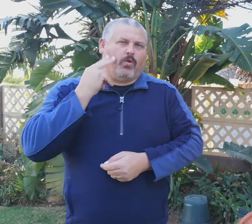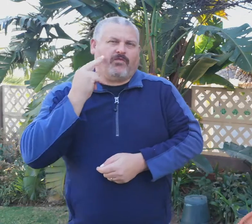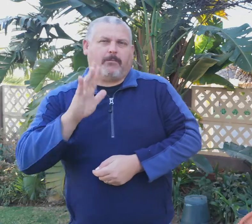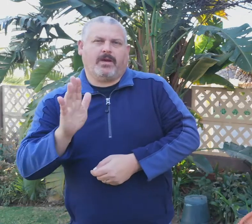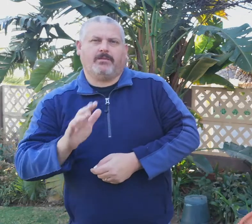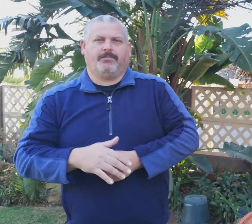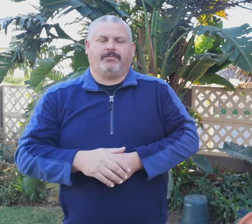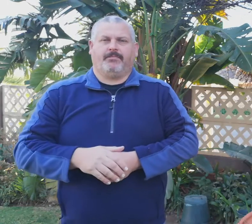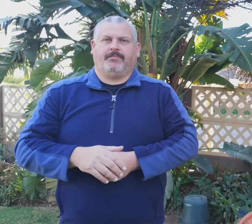November